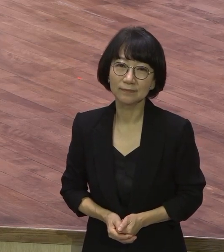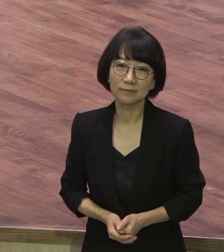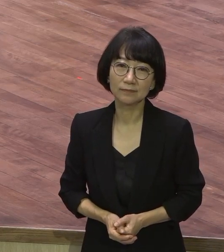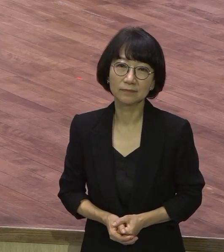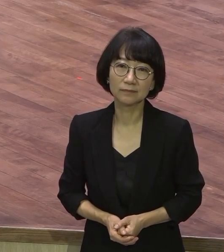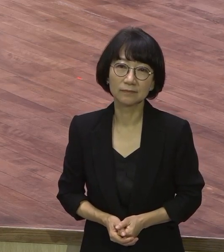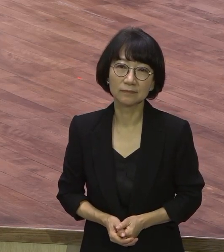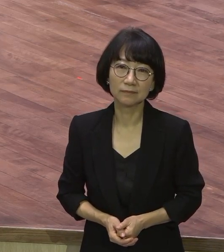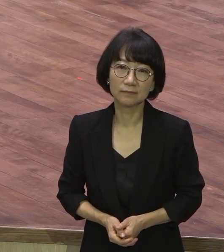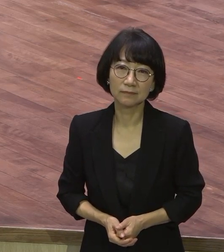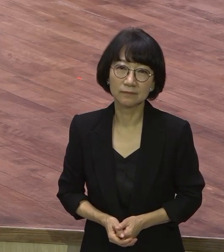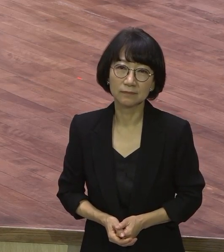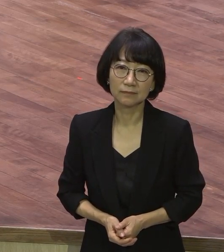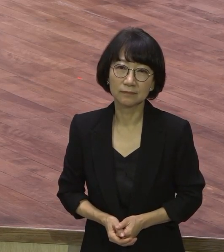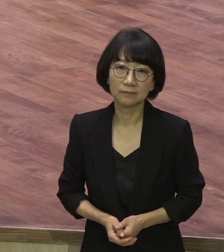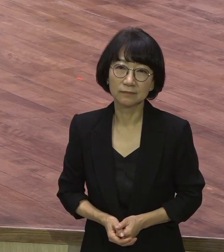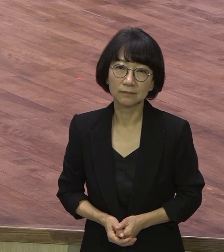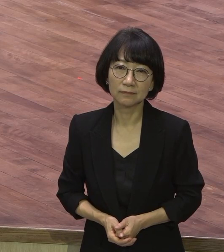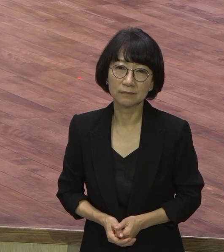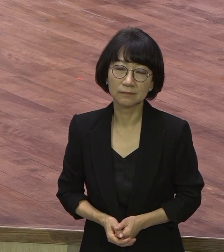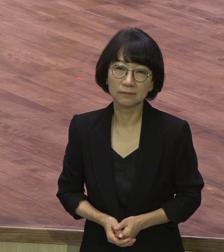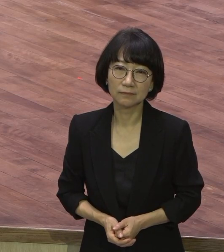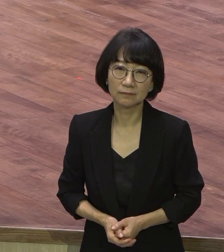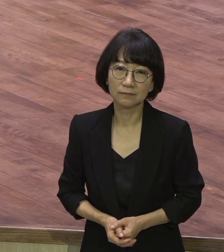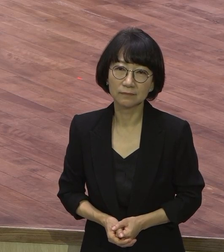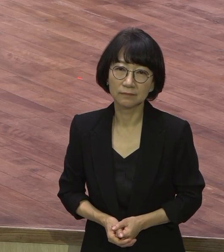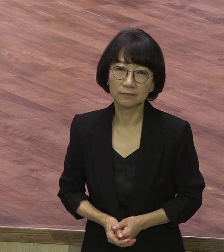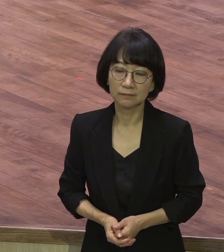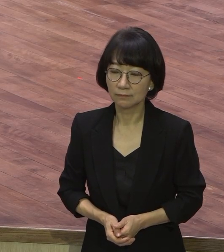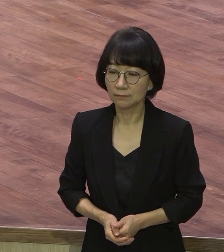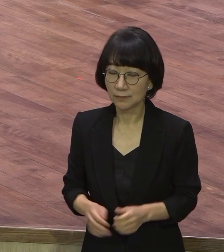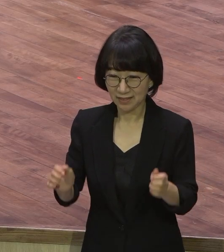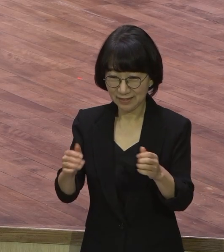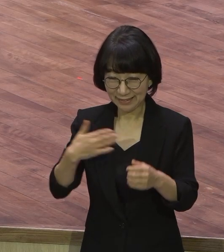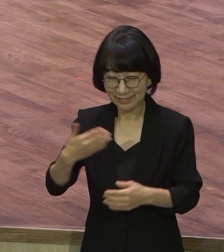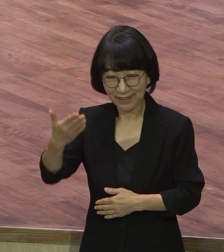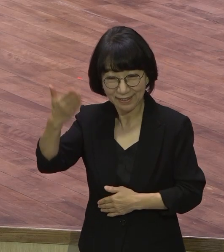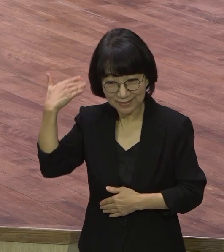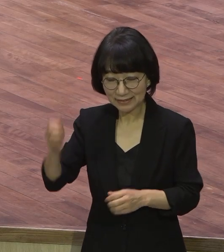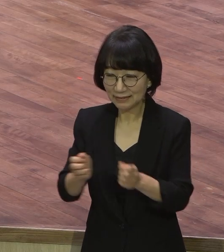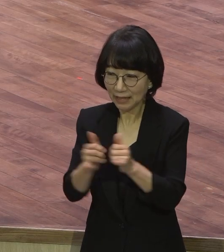저거 아이고 저거 그런 말 나하고 아무 상관이 없어.